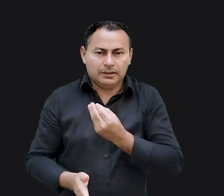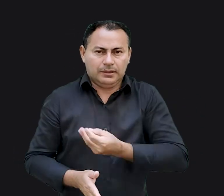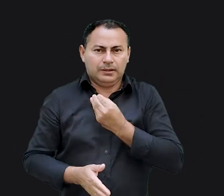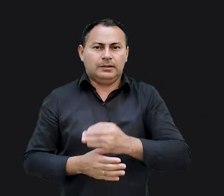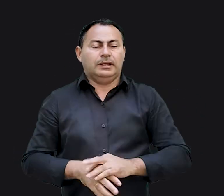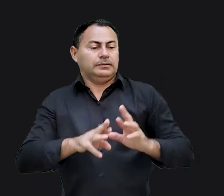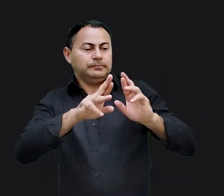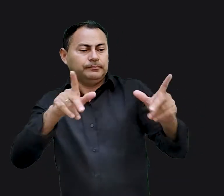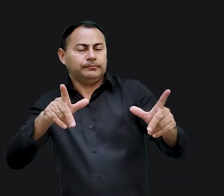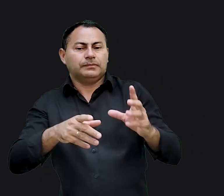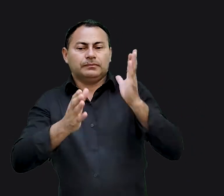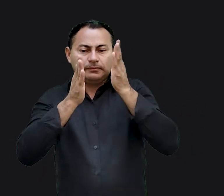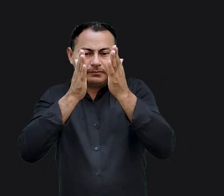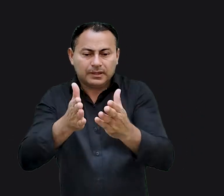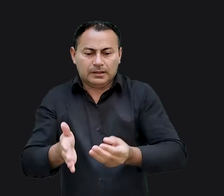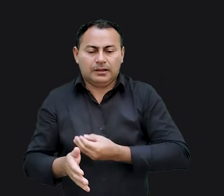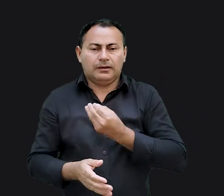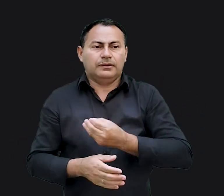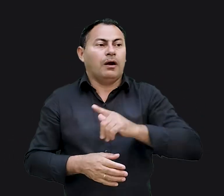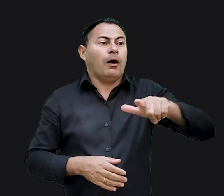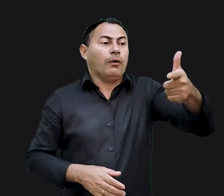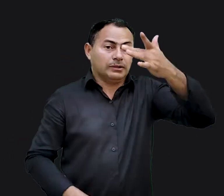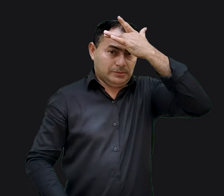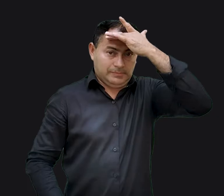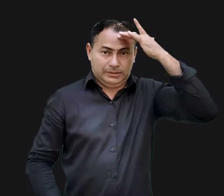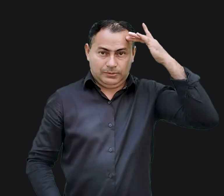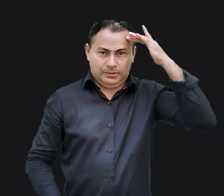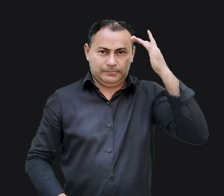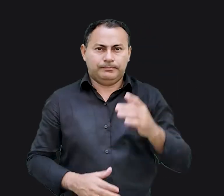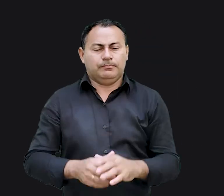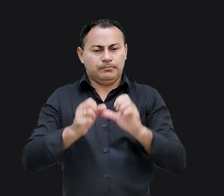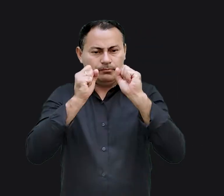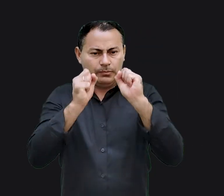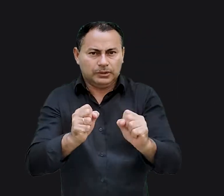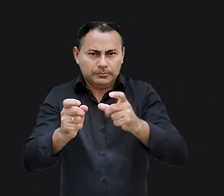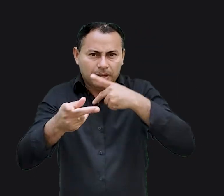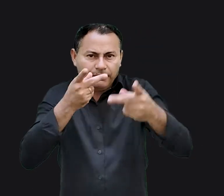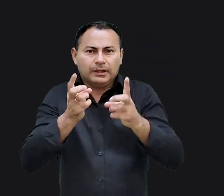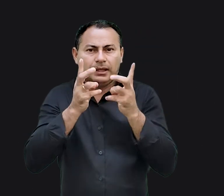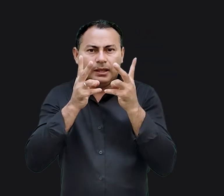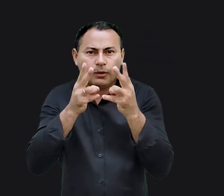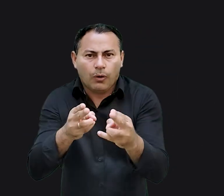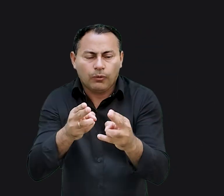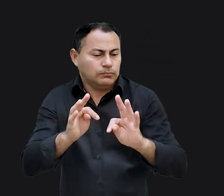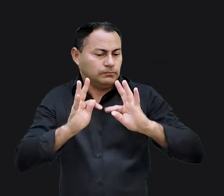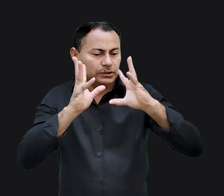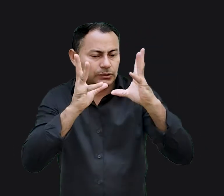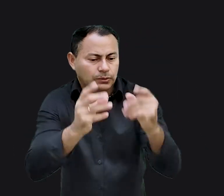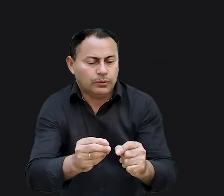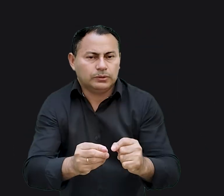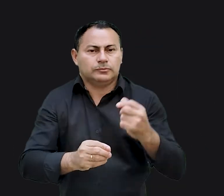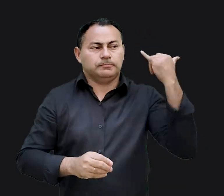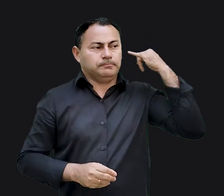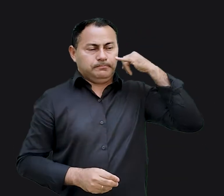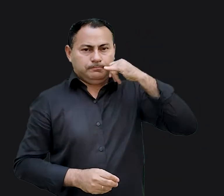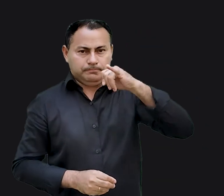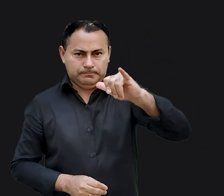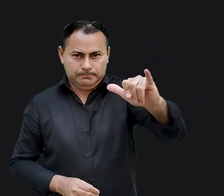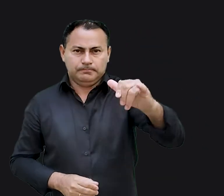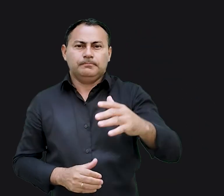da vida deles era diferente do centro da vida das outras pessoas. Poderíamos dizer a mesma coisa de todos os